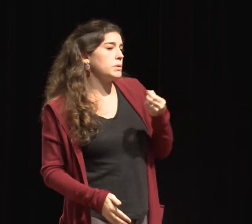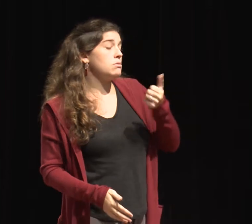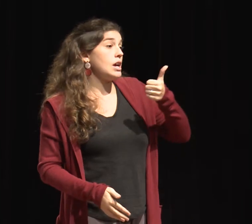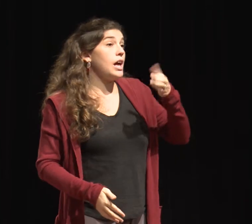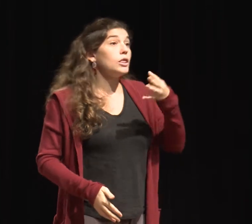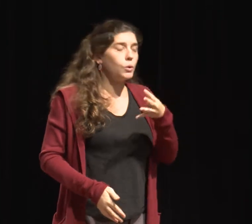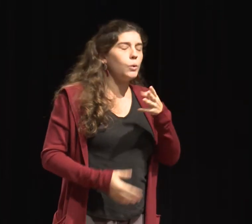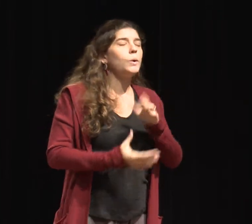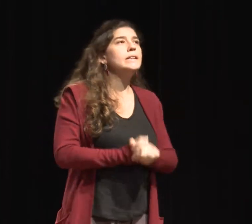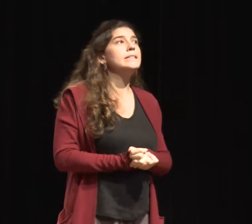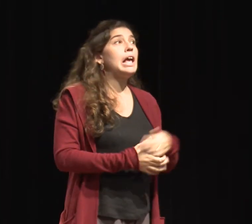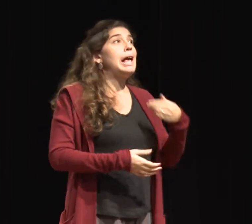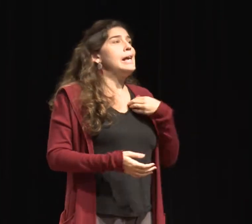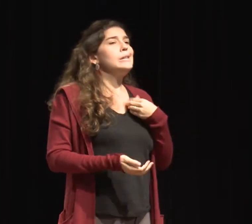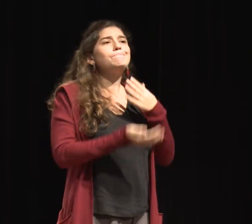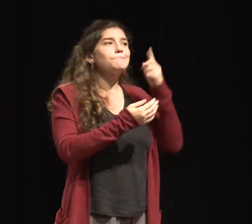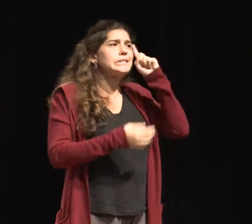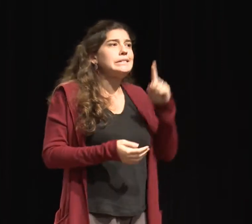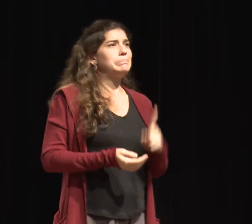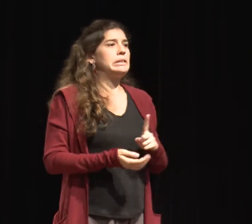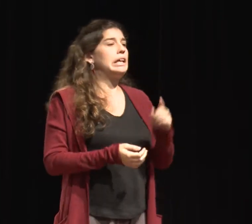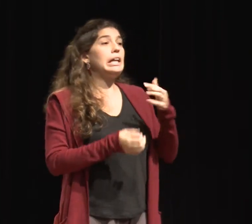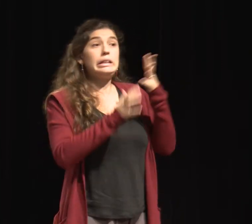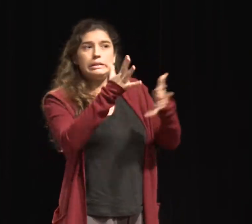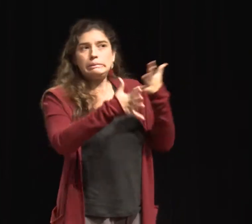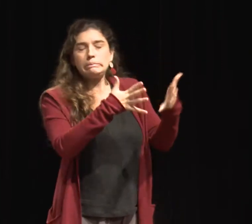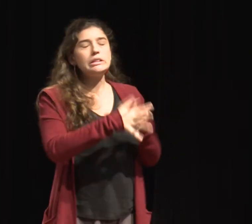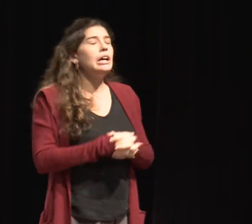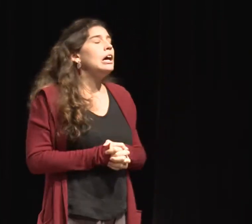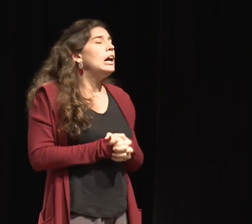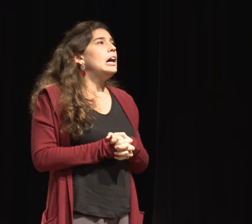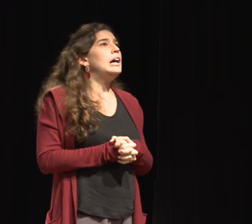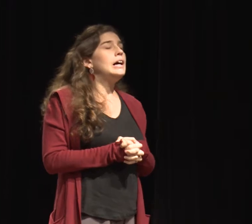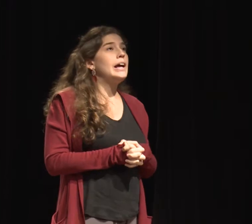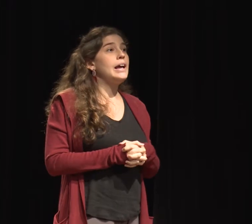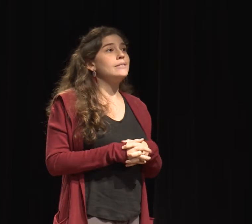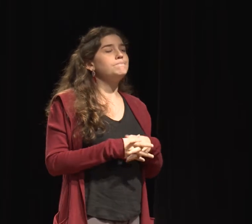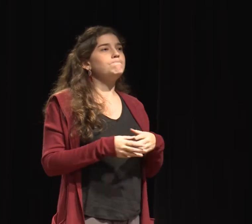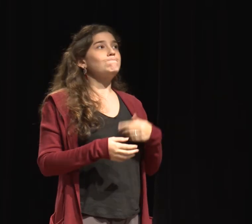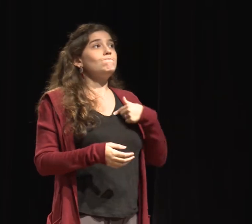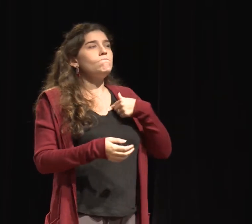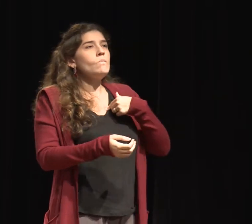Eu comecei o Letras Libras em 2014 e eu não sabia Libras.